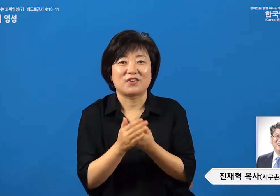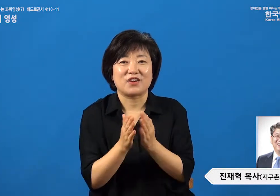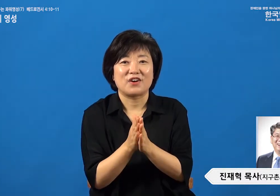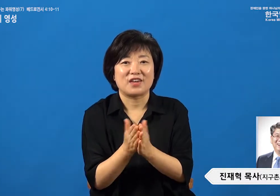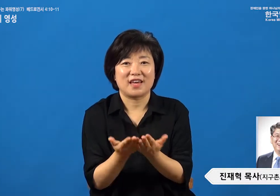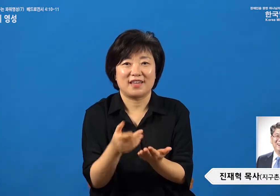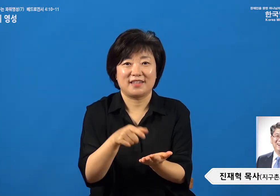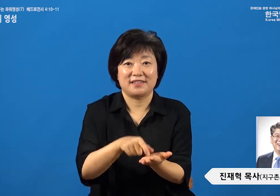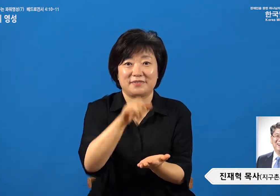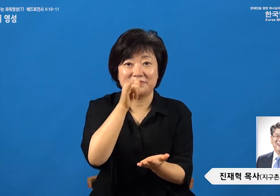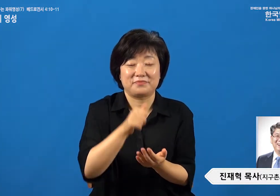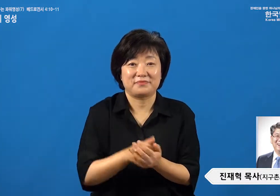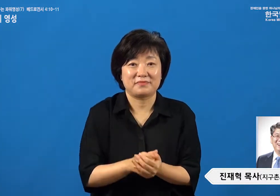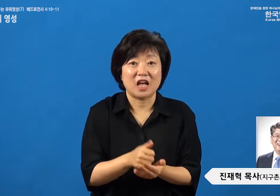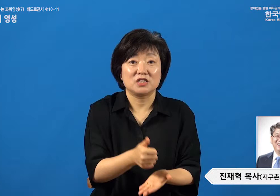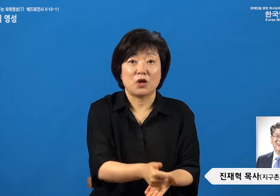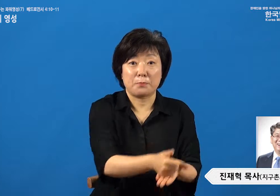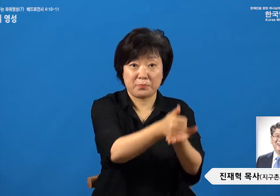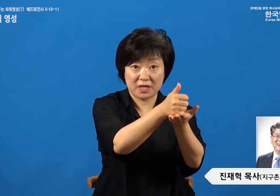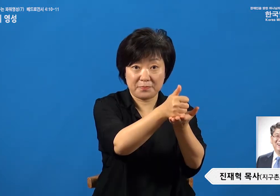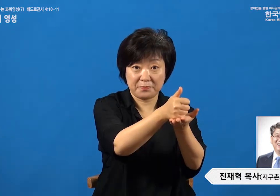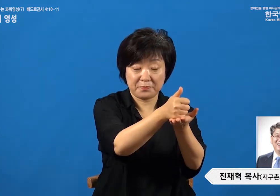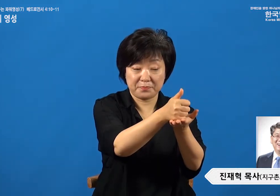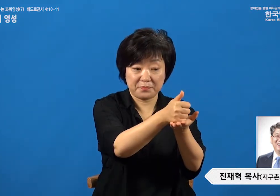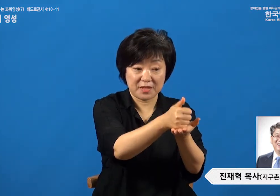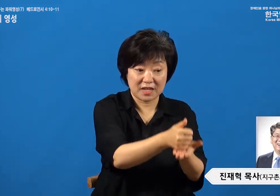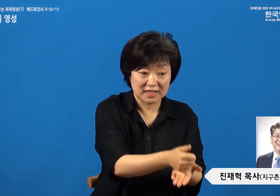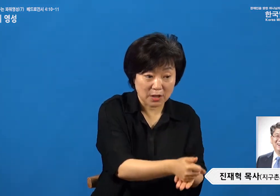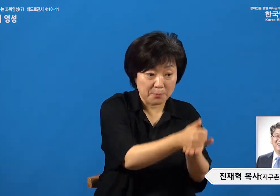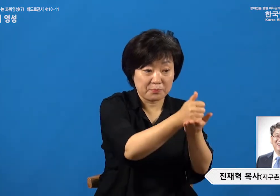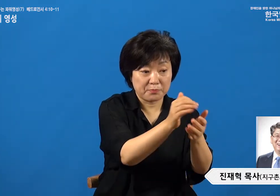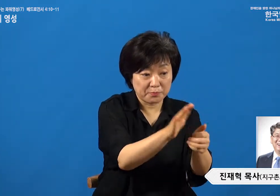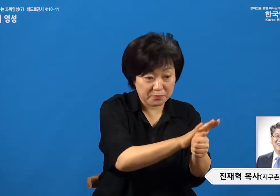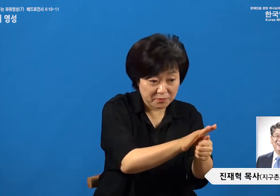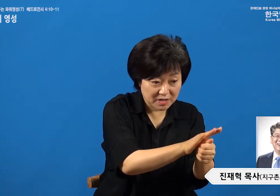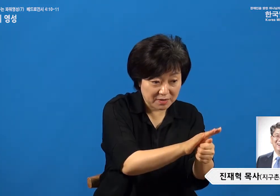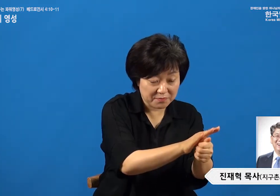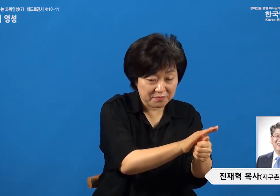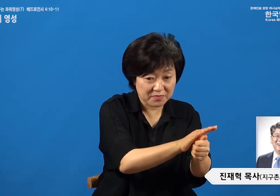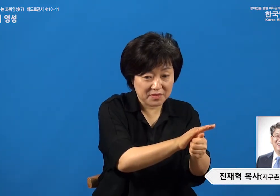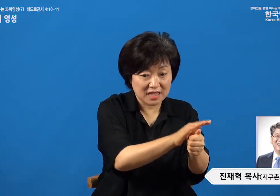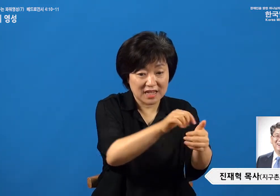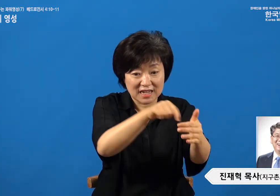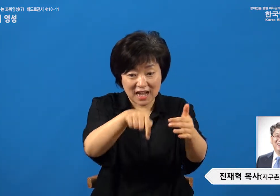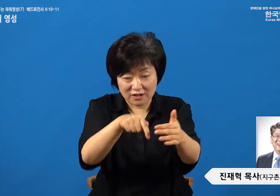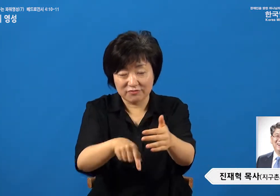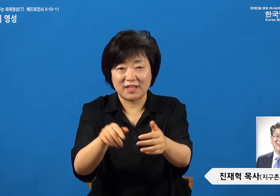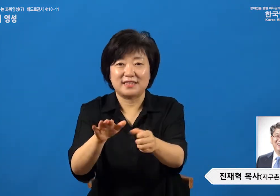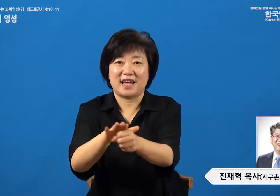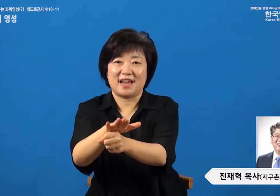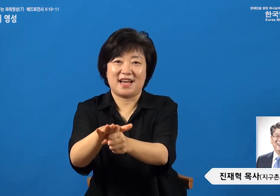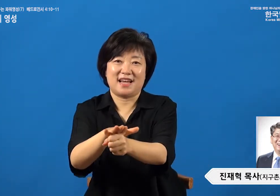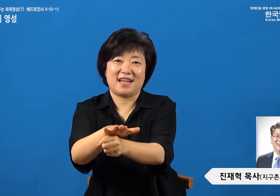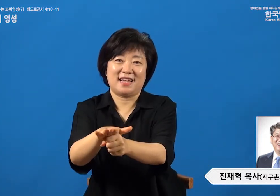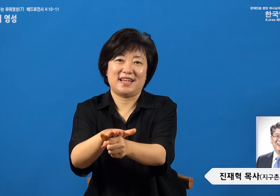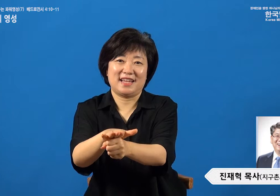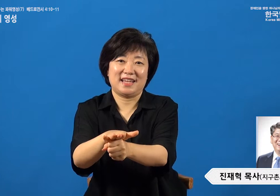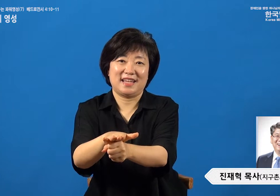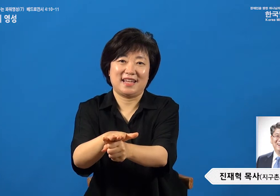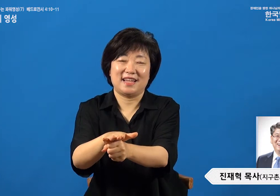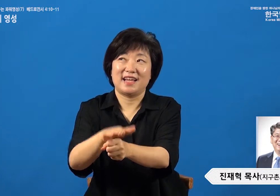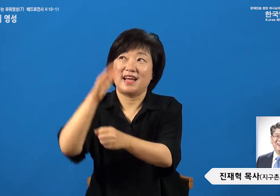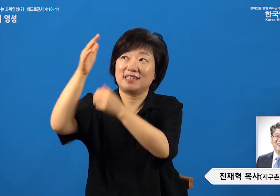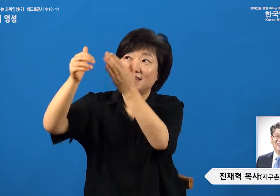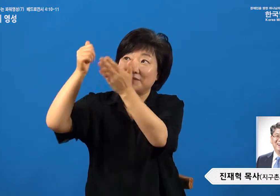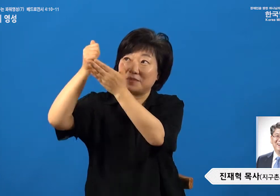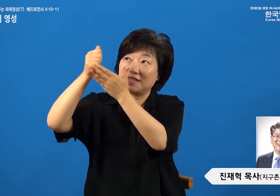성경은 말씀합니다. 섬김, 그 섬김 가운데 있는 사랑, 바로 그것이 이